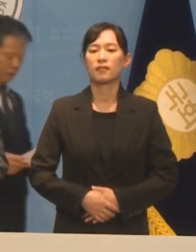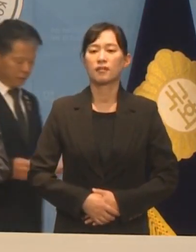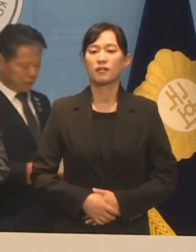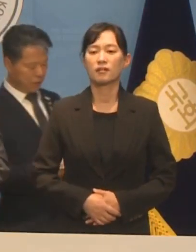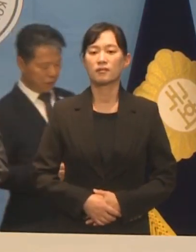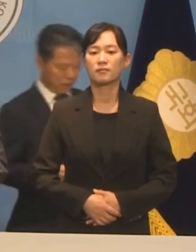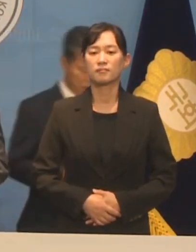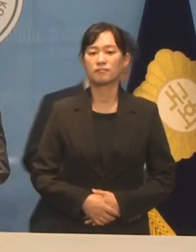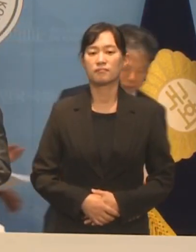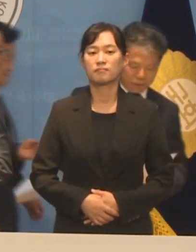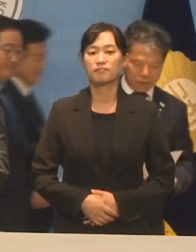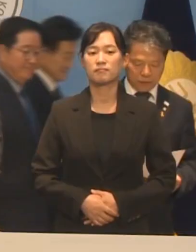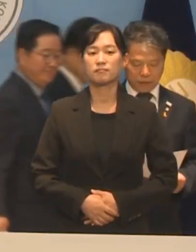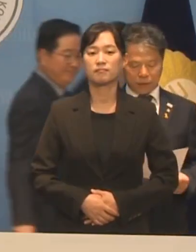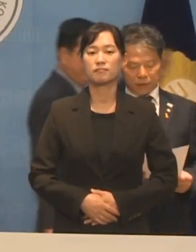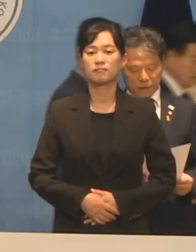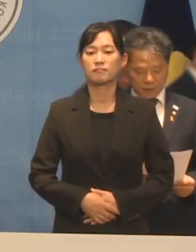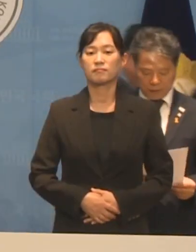아니요, 세 분 안 정해졌어요?